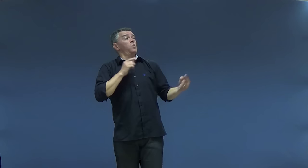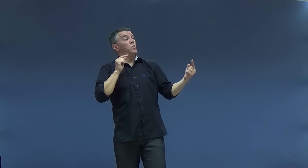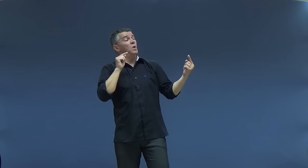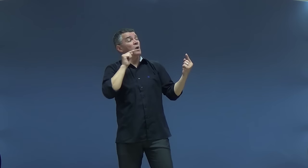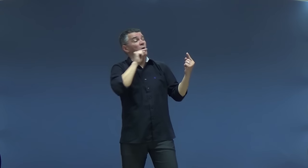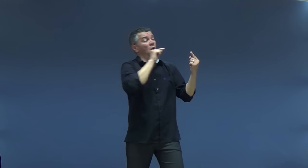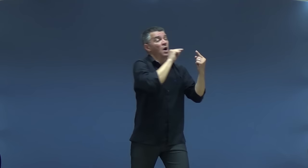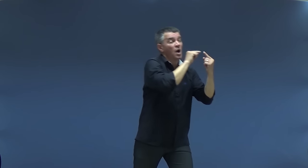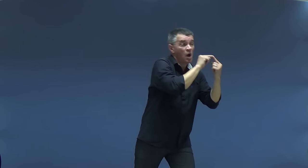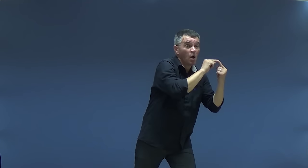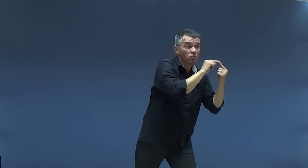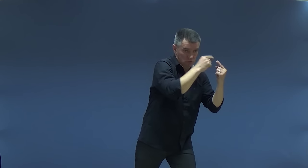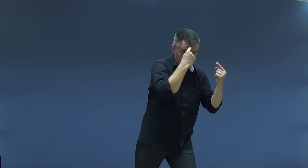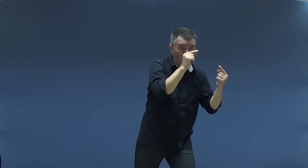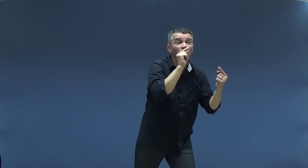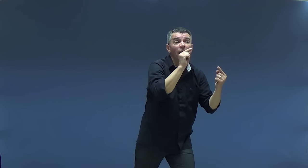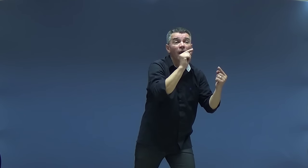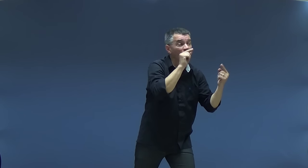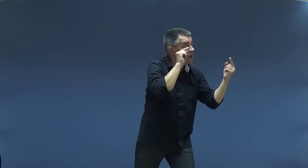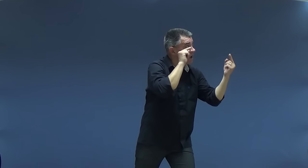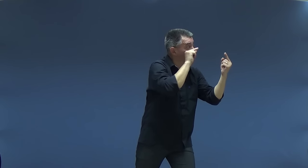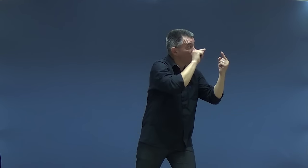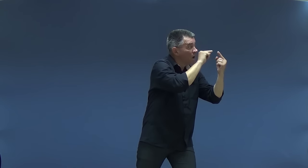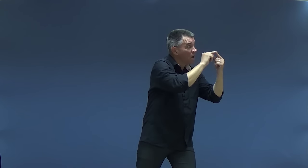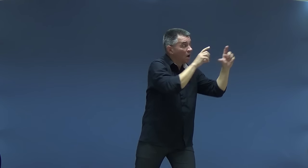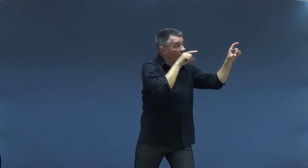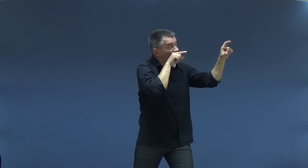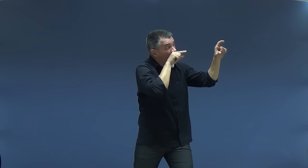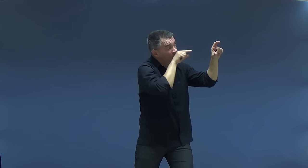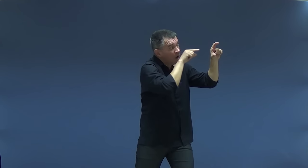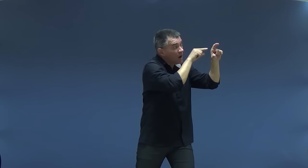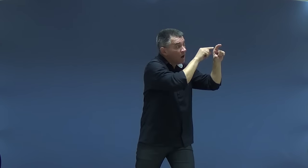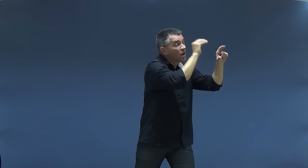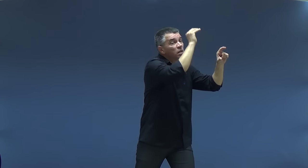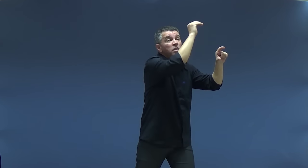Então, o meu alvo, o que que é?